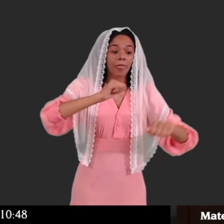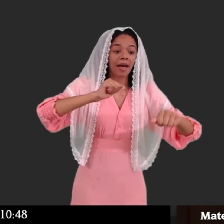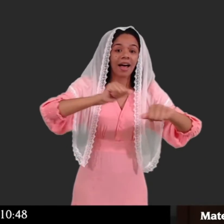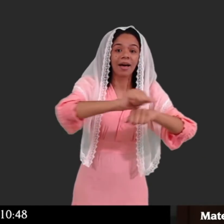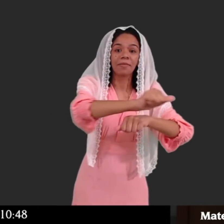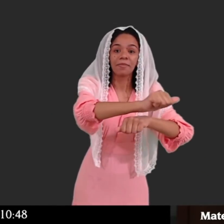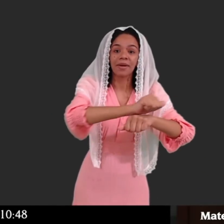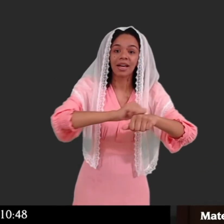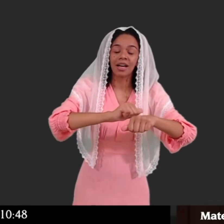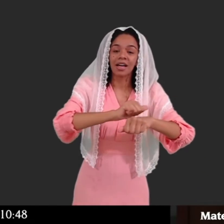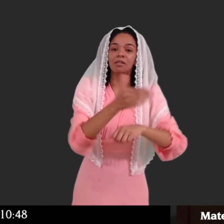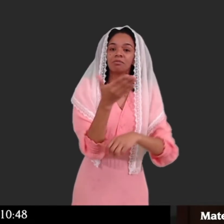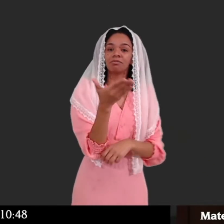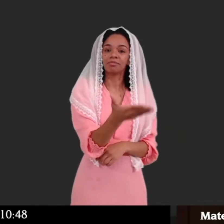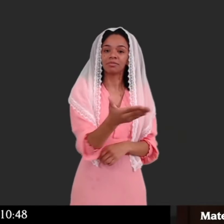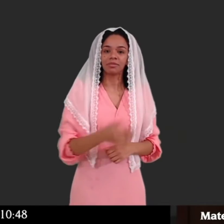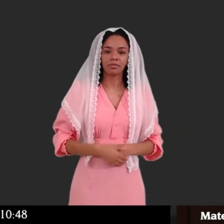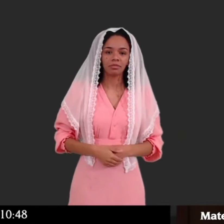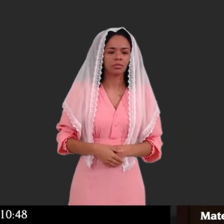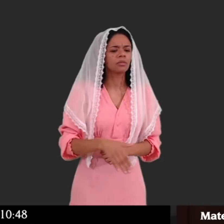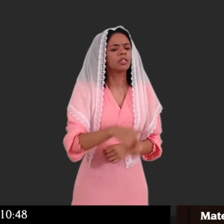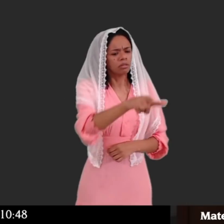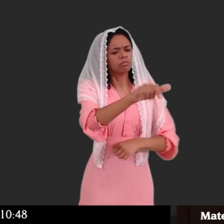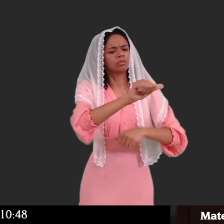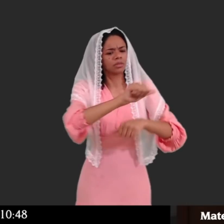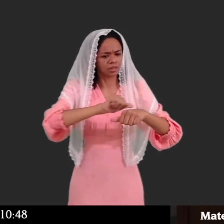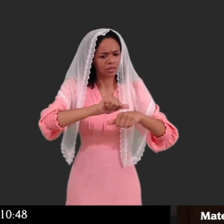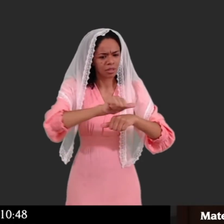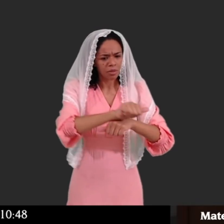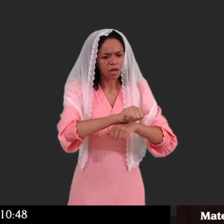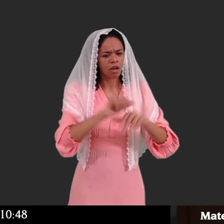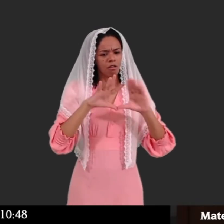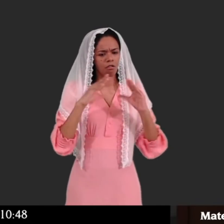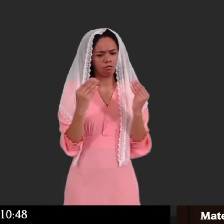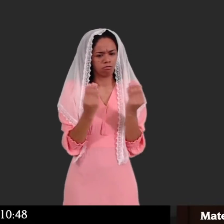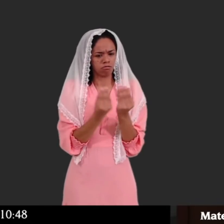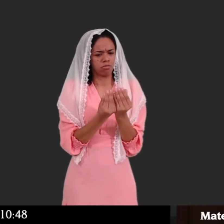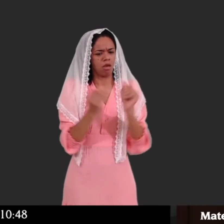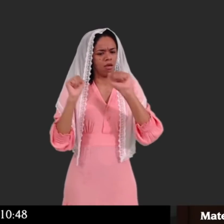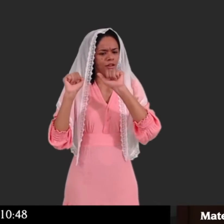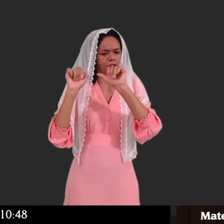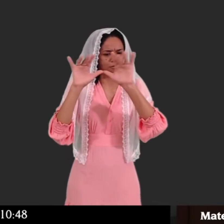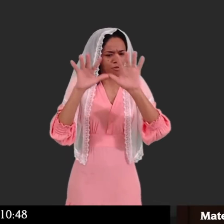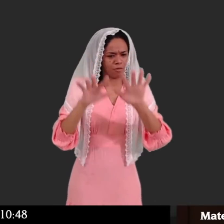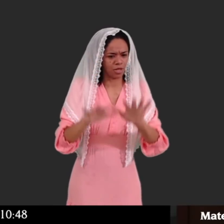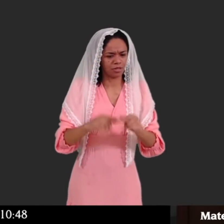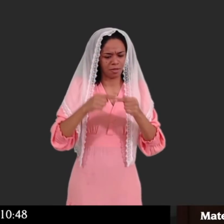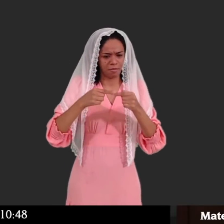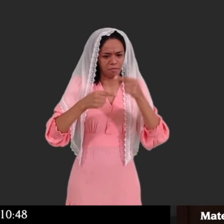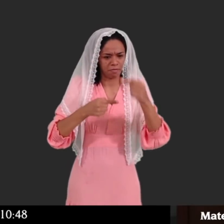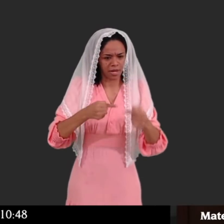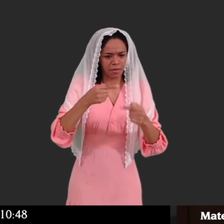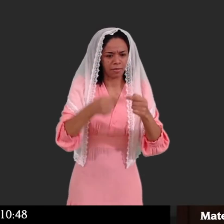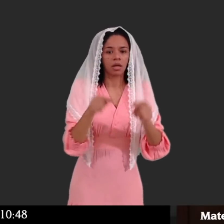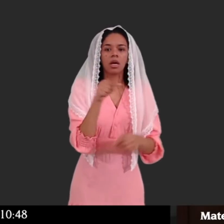fez para ele uma promessa: vou fazer a sua geração ser próspera. Um homem que não